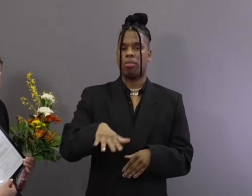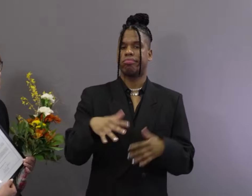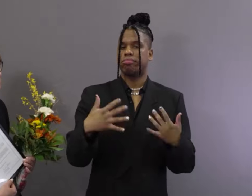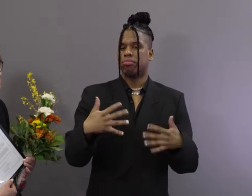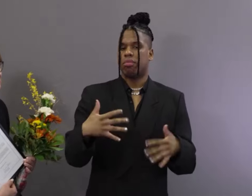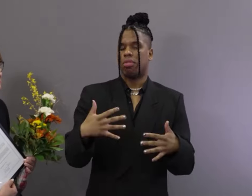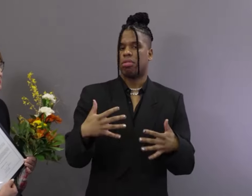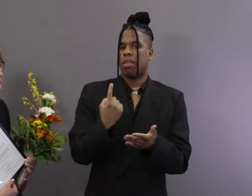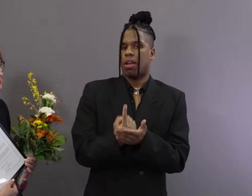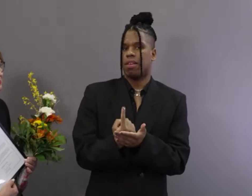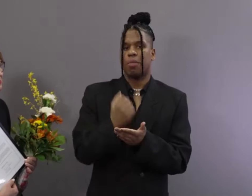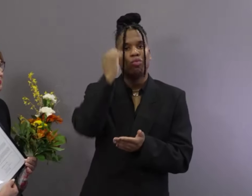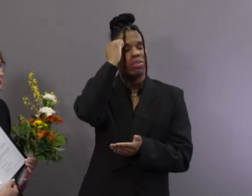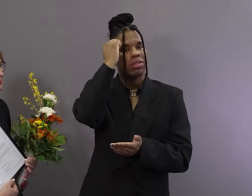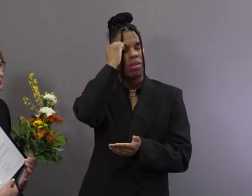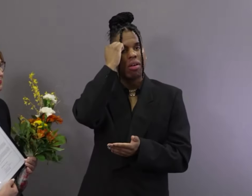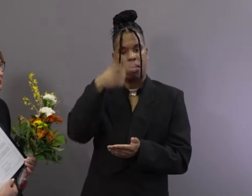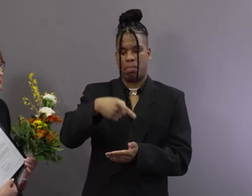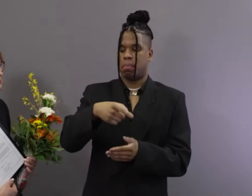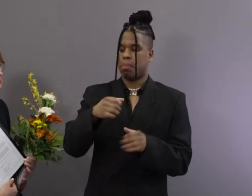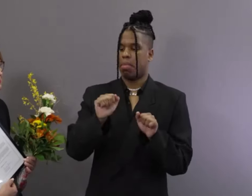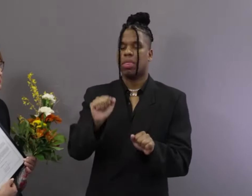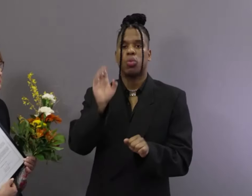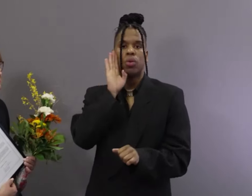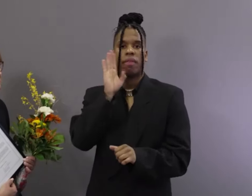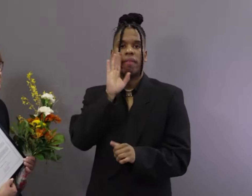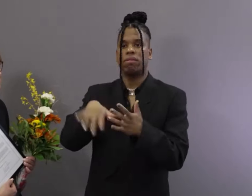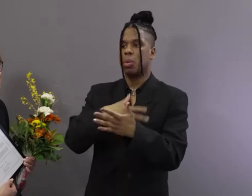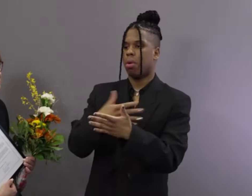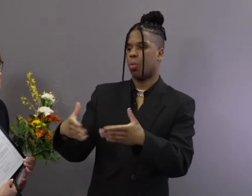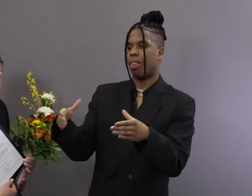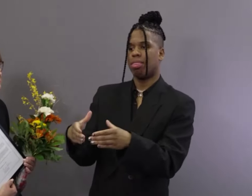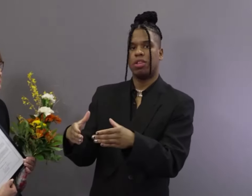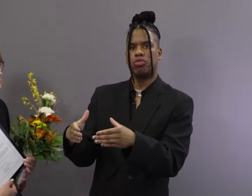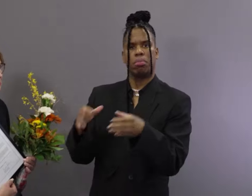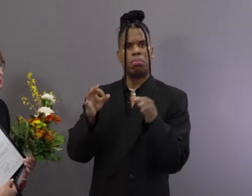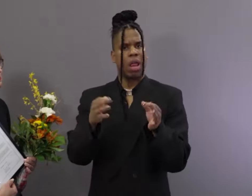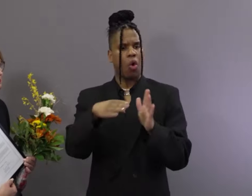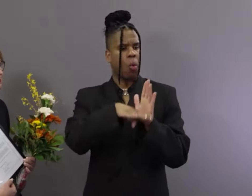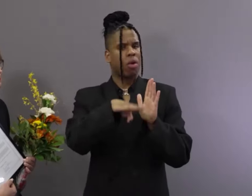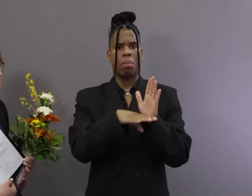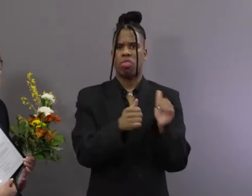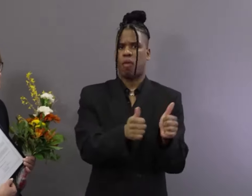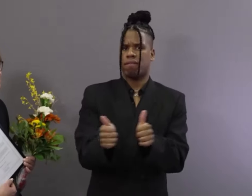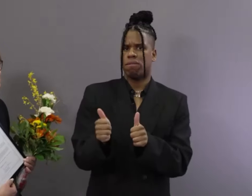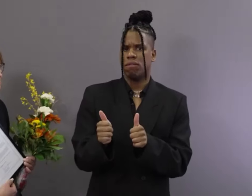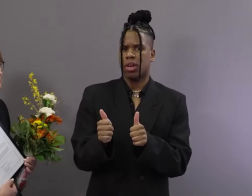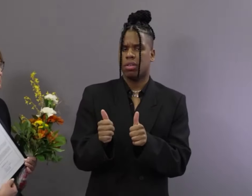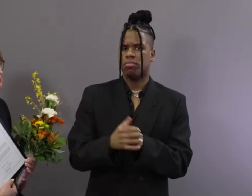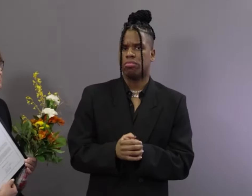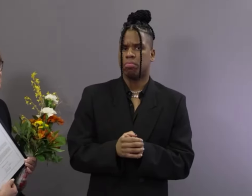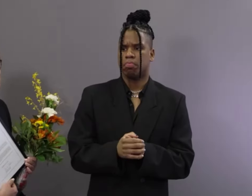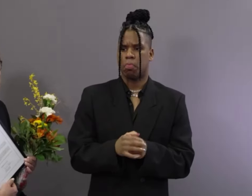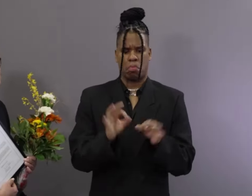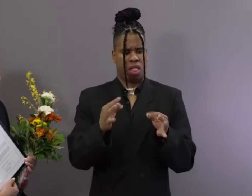Esimerkiksi Suomessa media-alalla on todella tärkeää muistaa, että viittomakielistä yhteisöä pitää